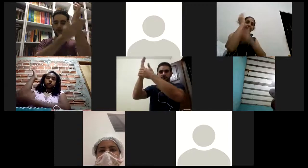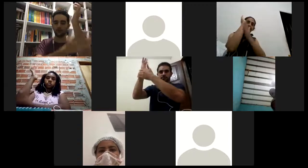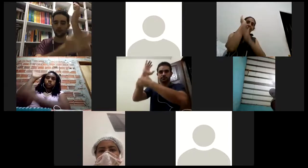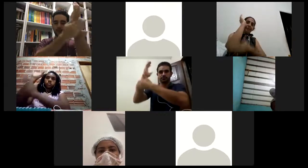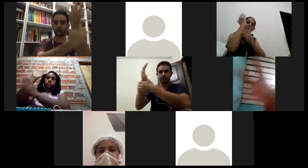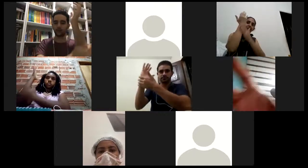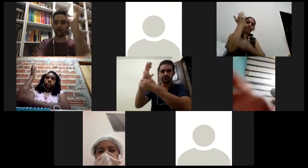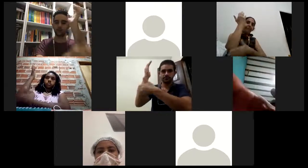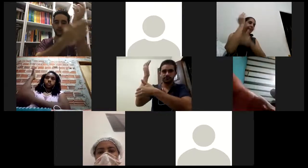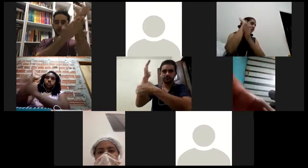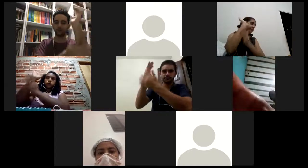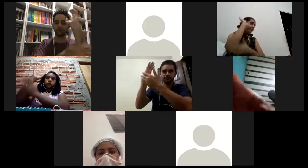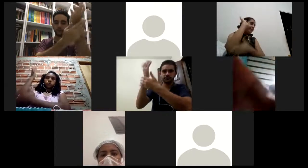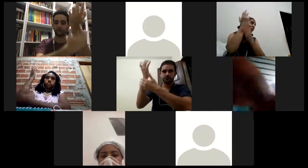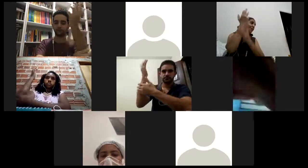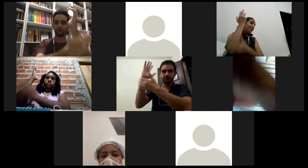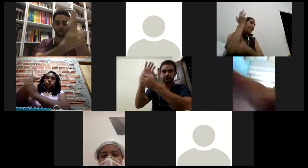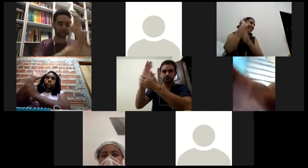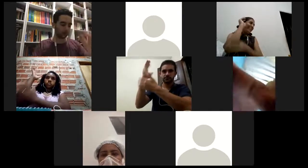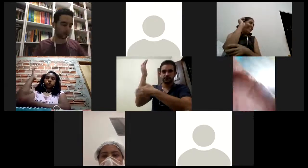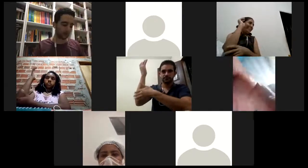Quando estiver descascando o abacaxi.